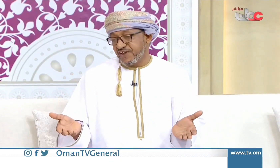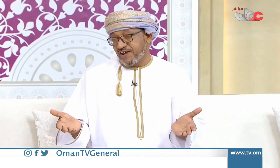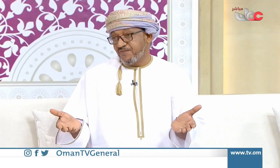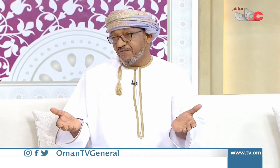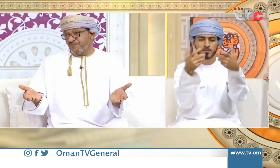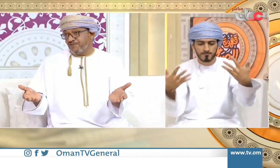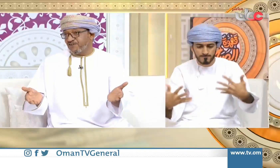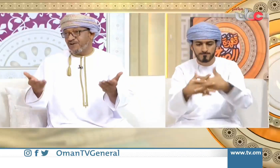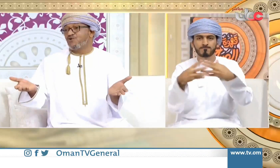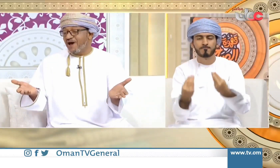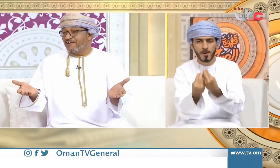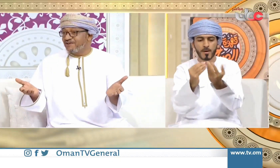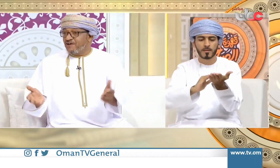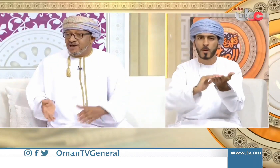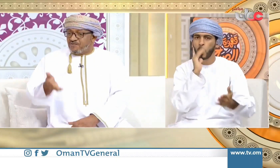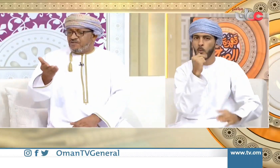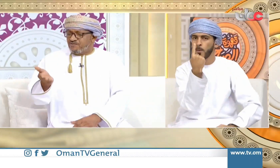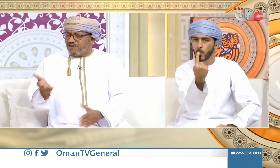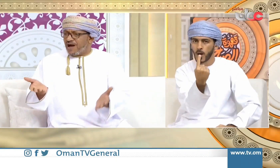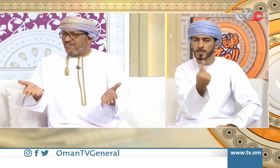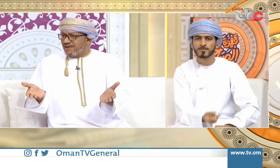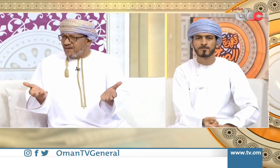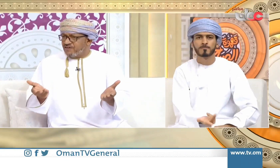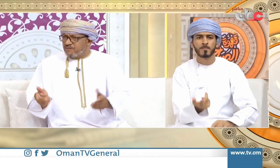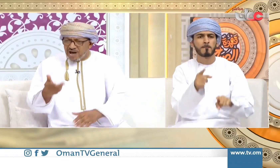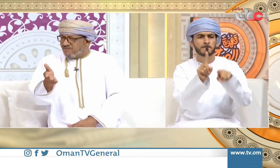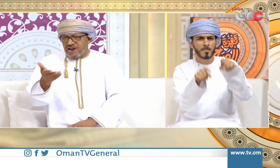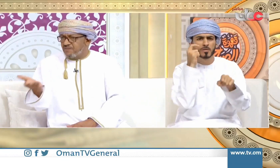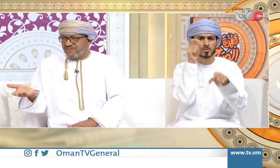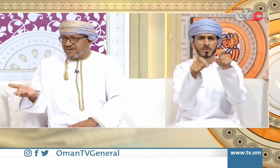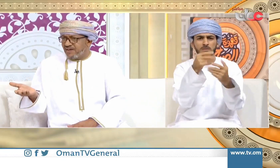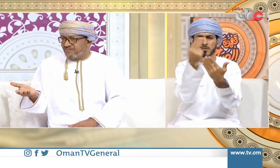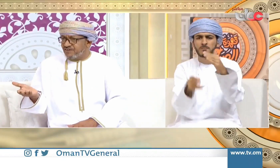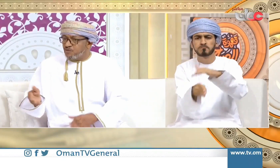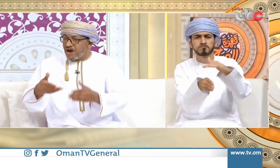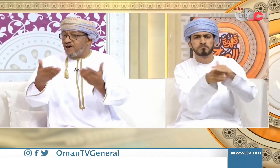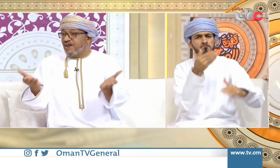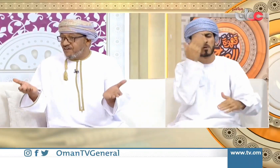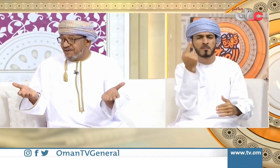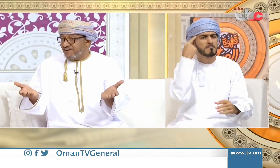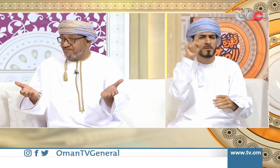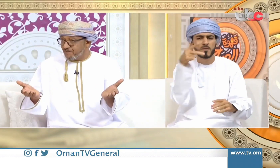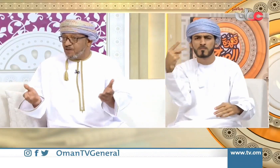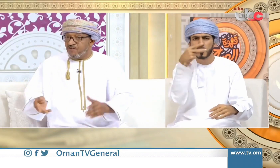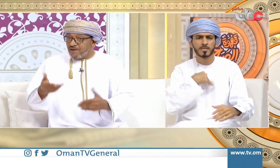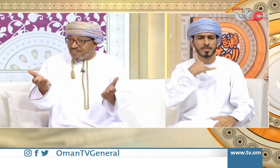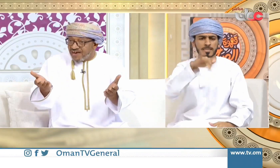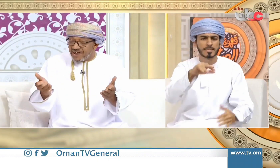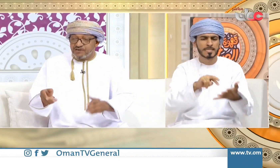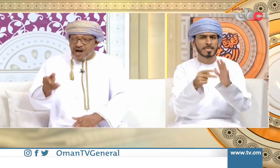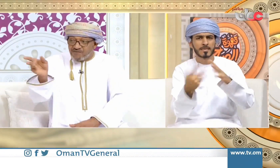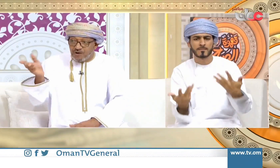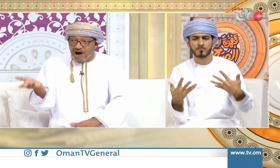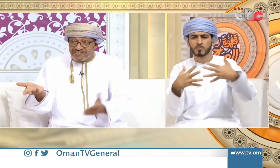منطقة السلطان، سلطنة عمان، في بعض الناس ما أفعل للملتقيات وما أفعل للفن، في